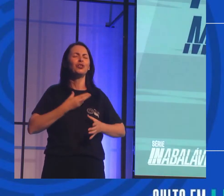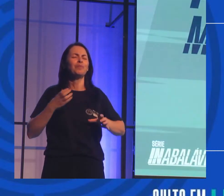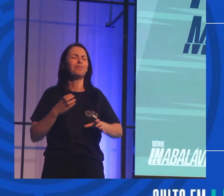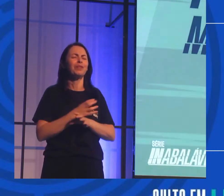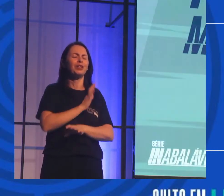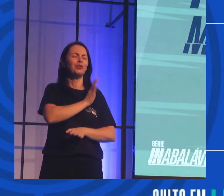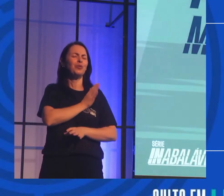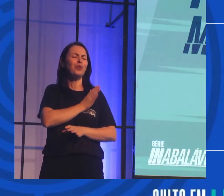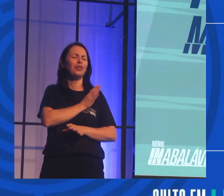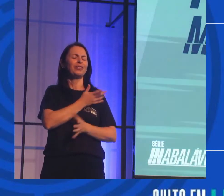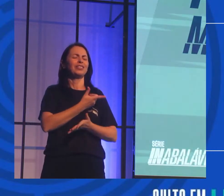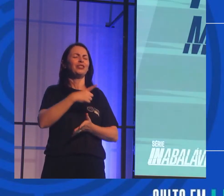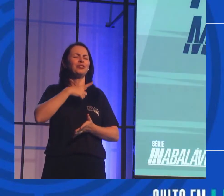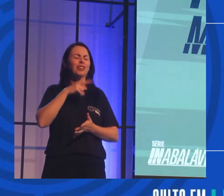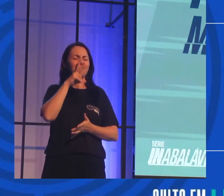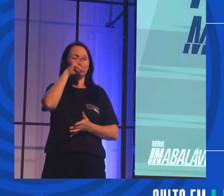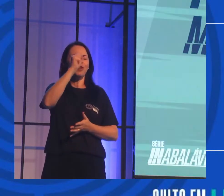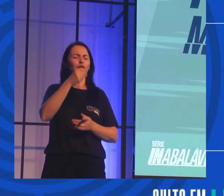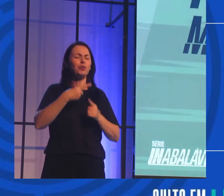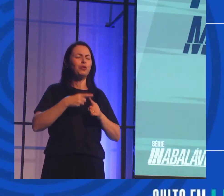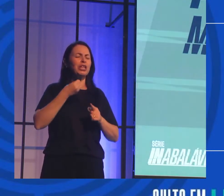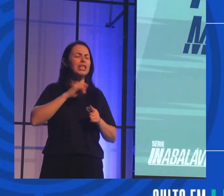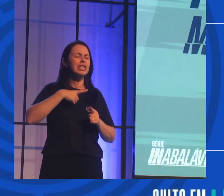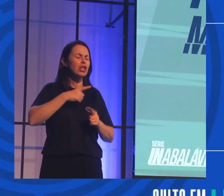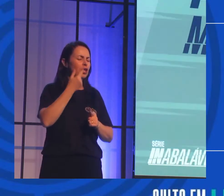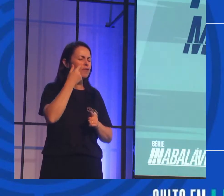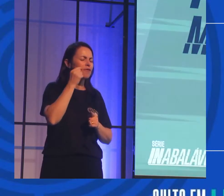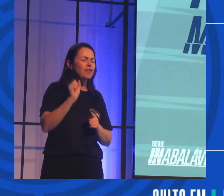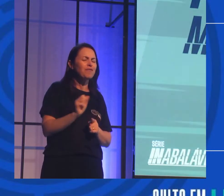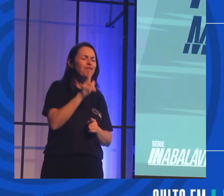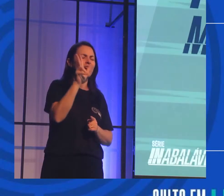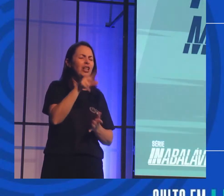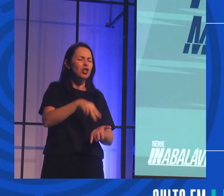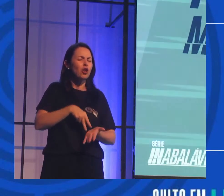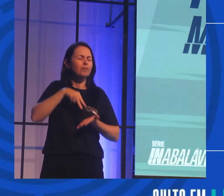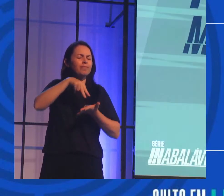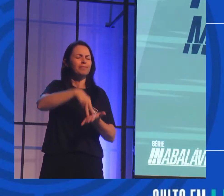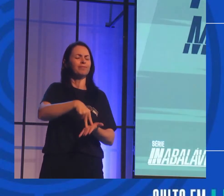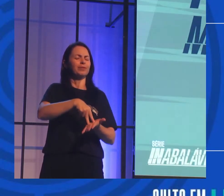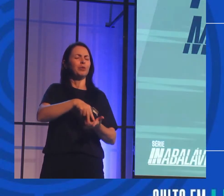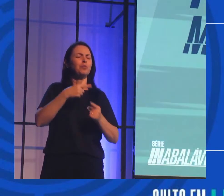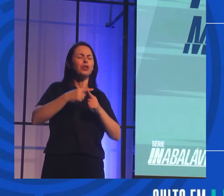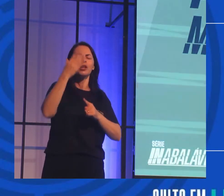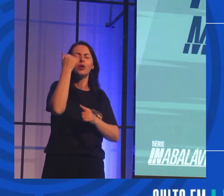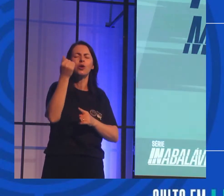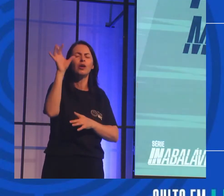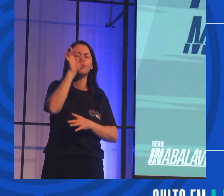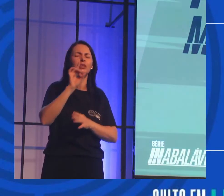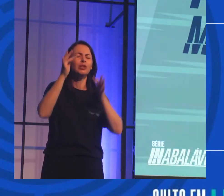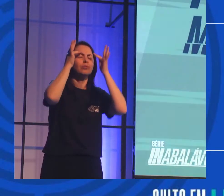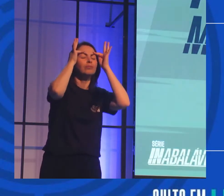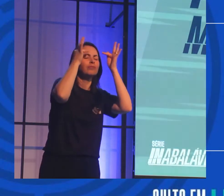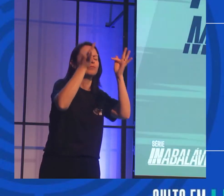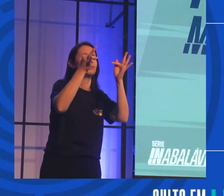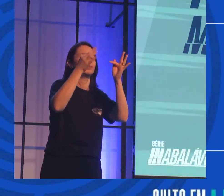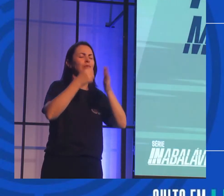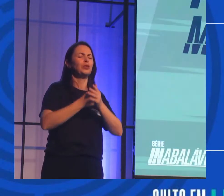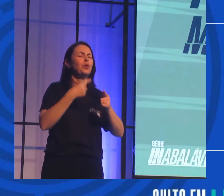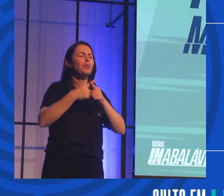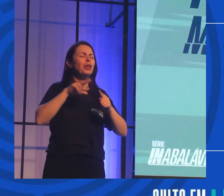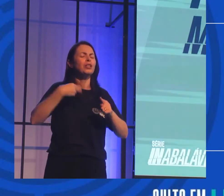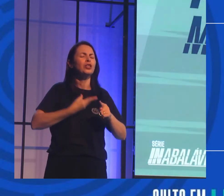quando não nos dobramos, quando não abrimos mão de valores, quando honramos o Senhor com fidelidade, quando